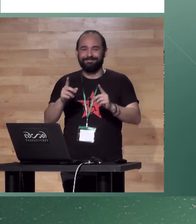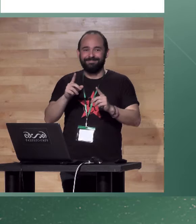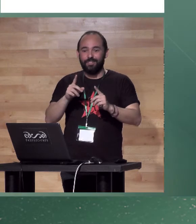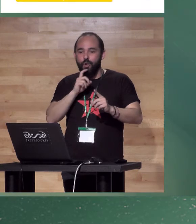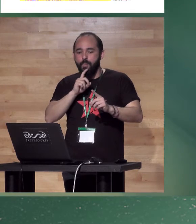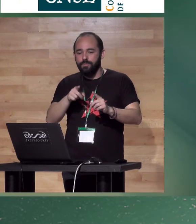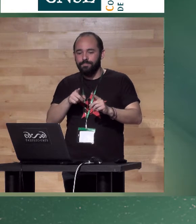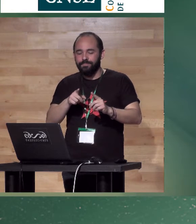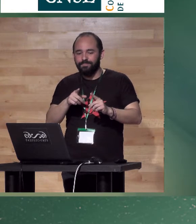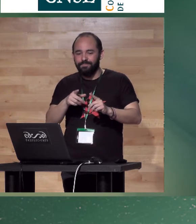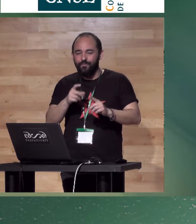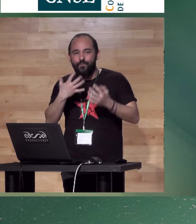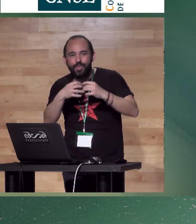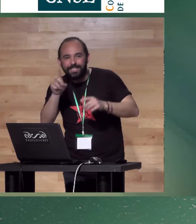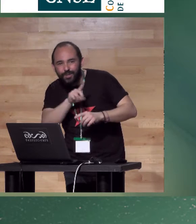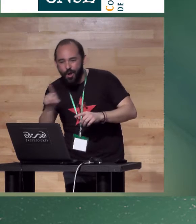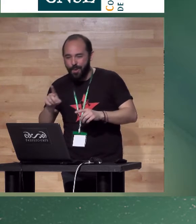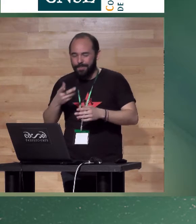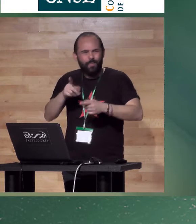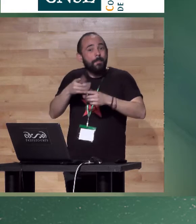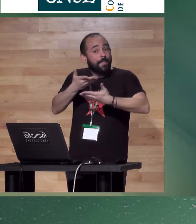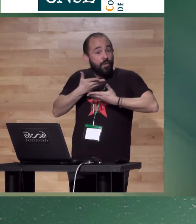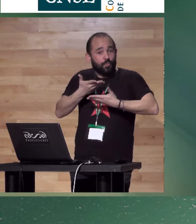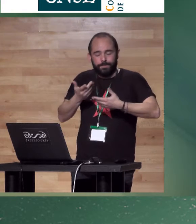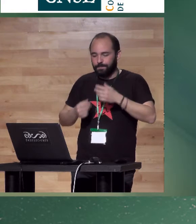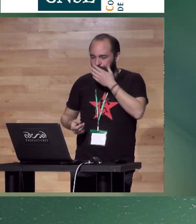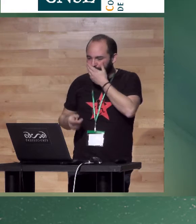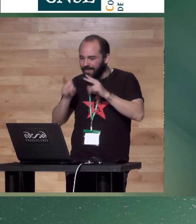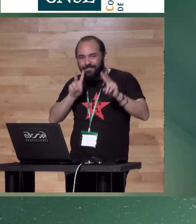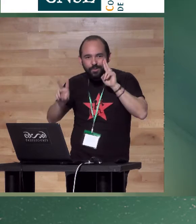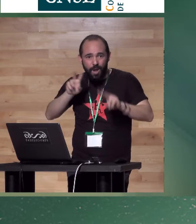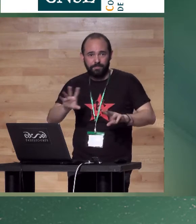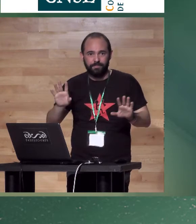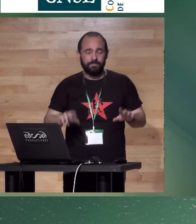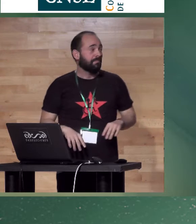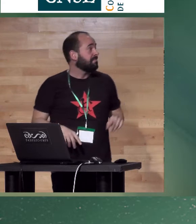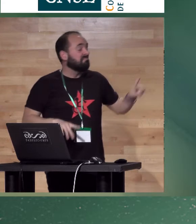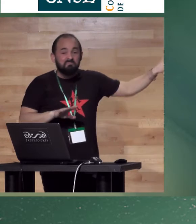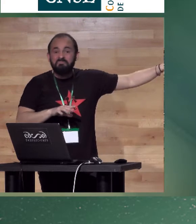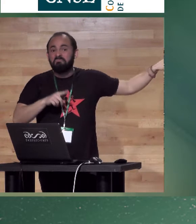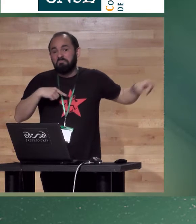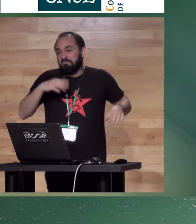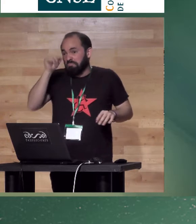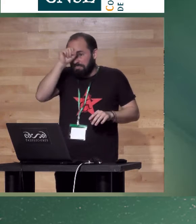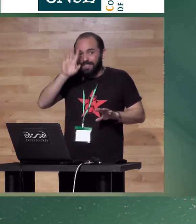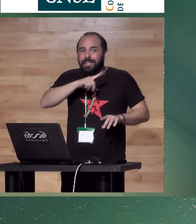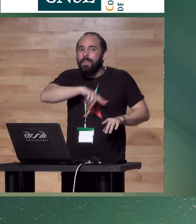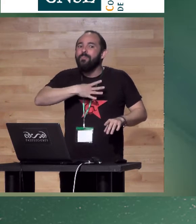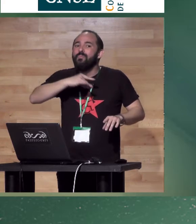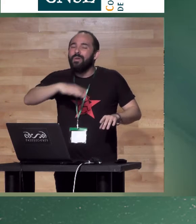antes en un corto, pues si funcionaría, si no funcionaría, me ayuda. Es muy visual.